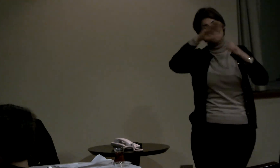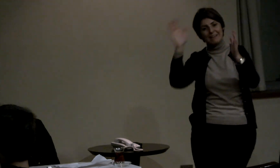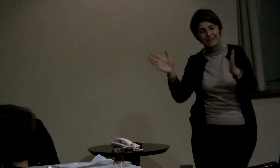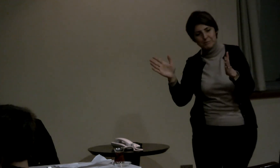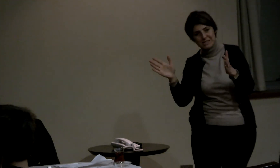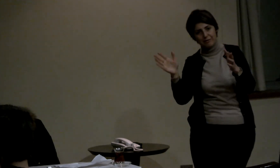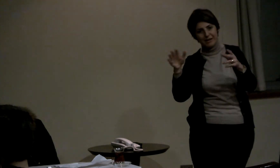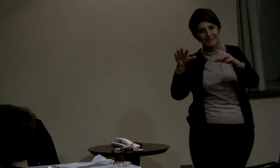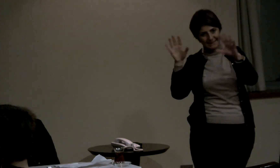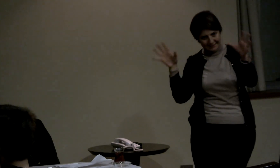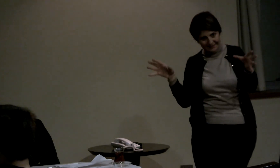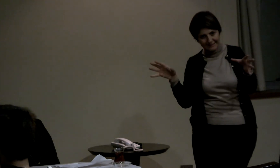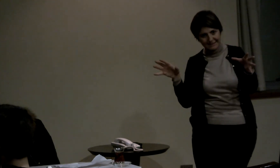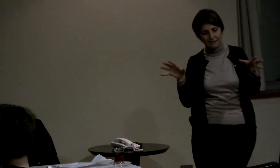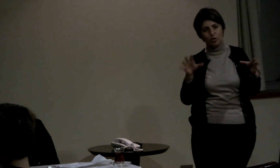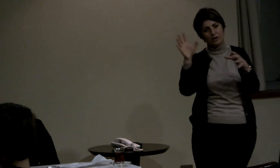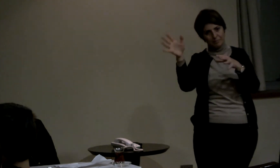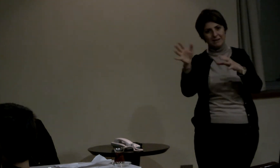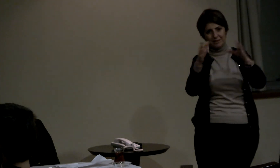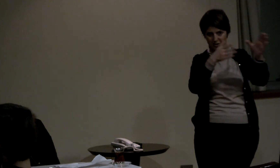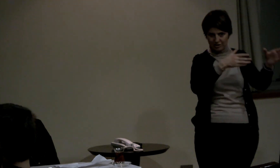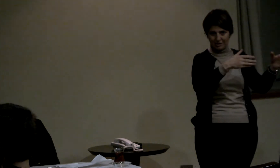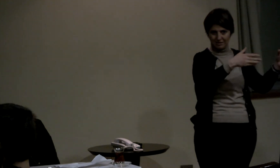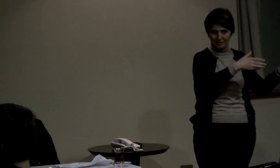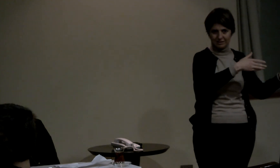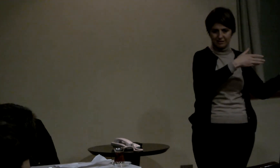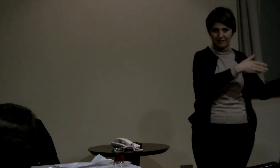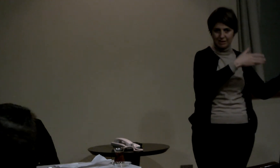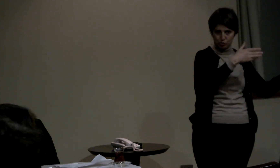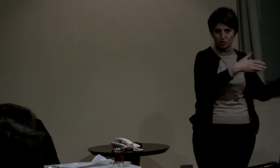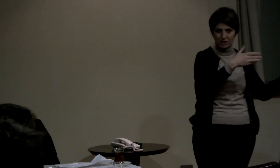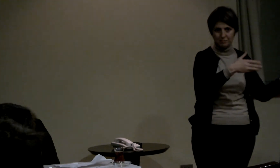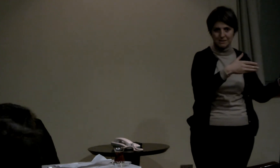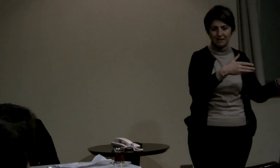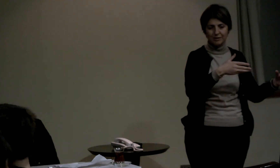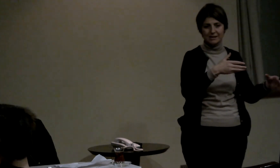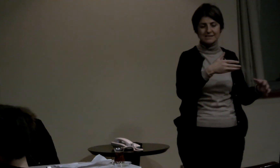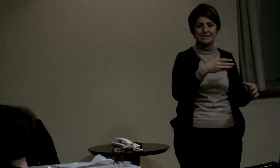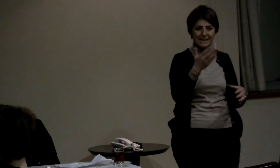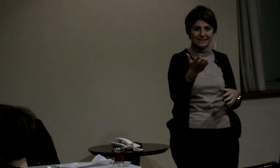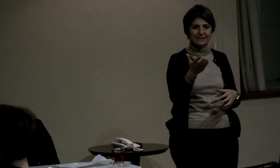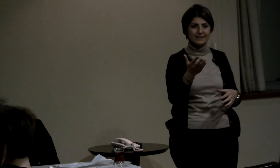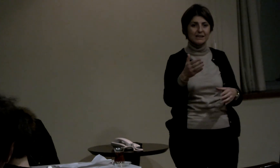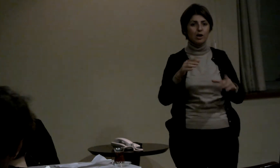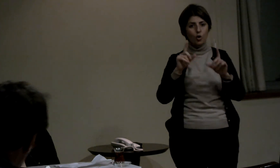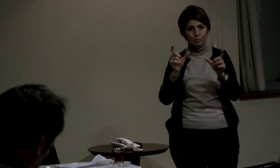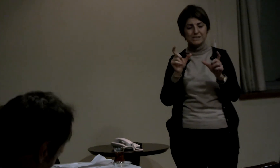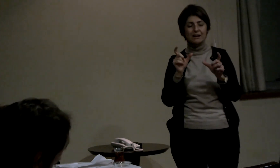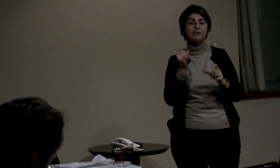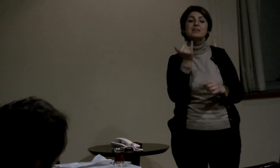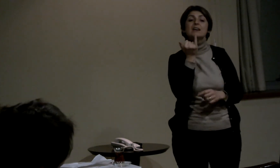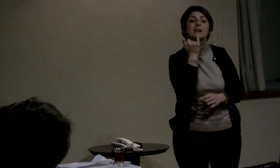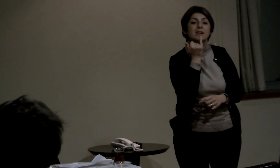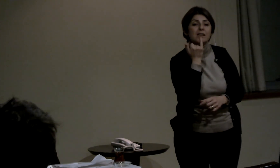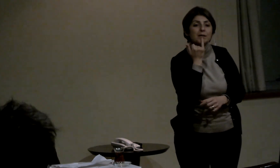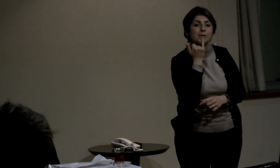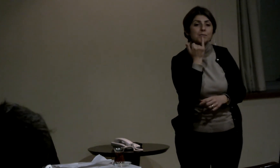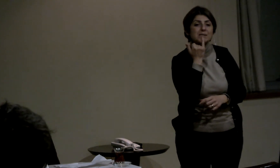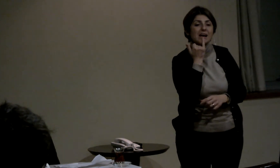devlet misafirhanelerinin öğretmen evi işte ya da devlet su işleri misafirhanesini derken ki o misafir